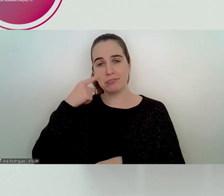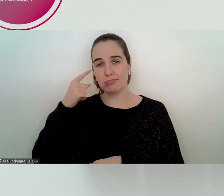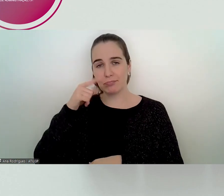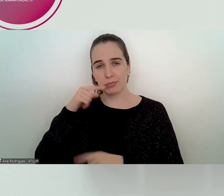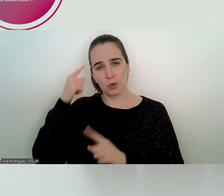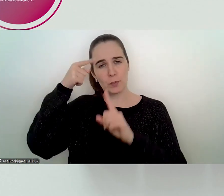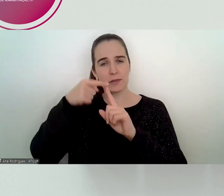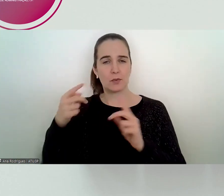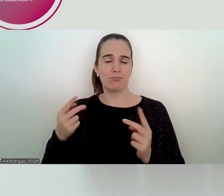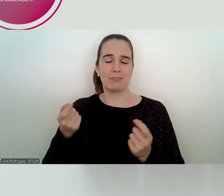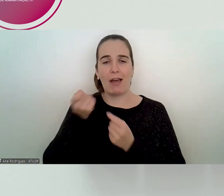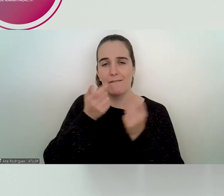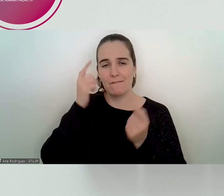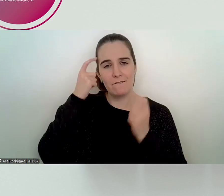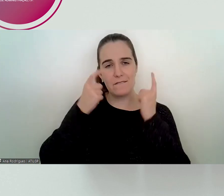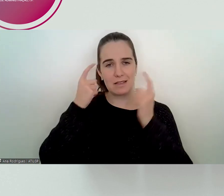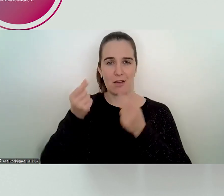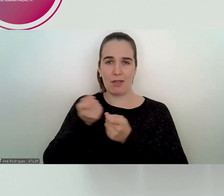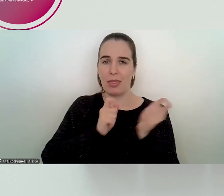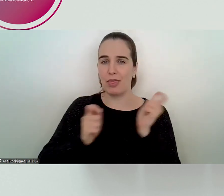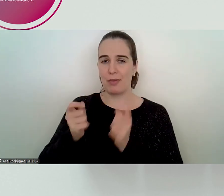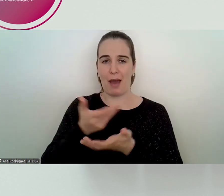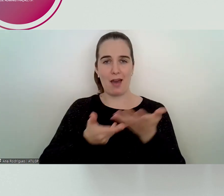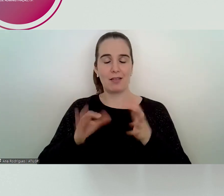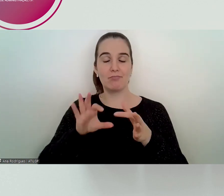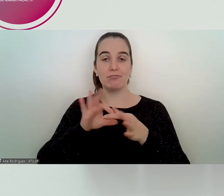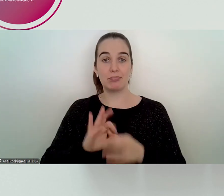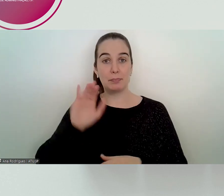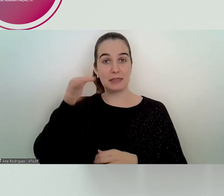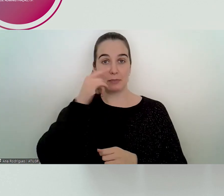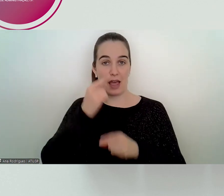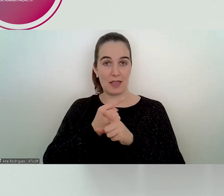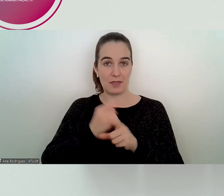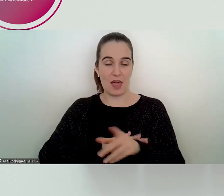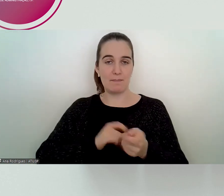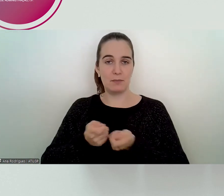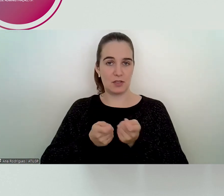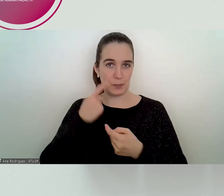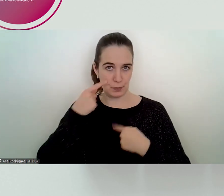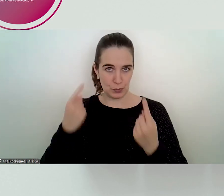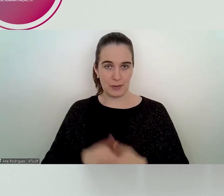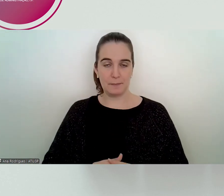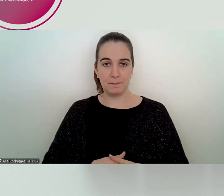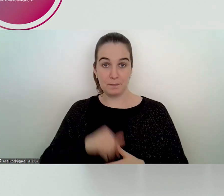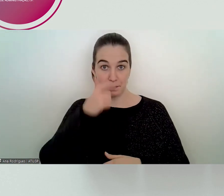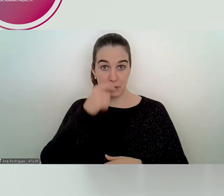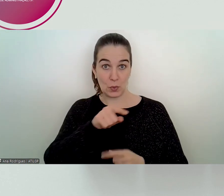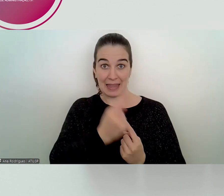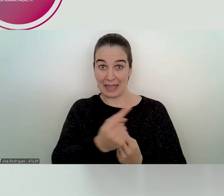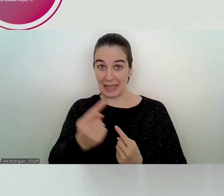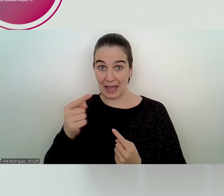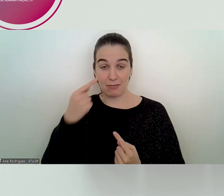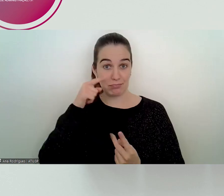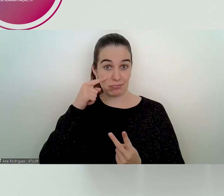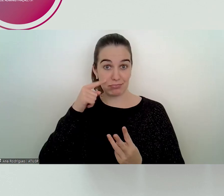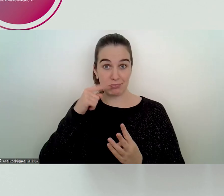debate sobre os princípios da atividade da administração pública. A presença de cada um e de todas e